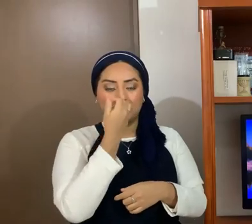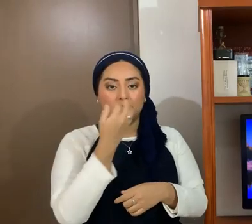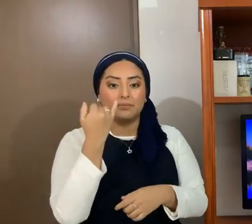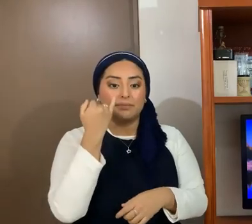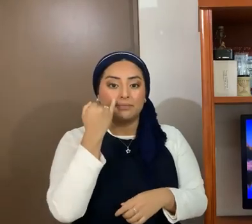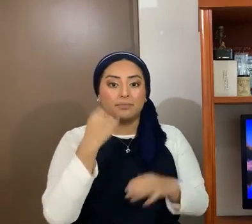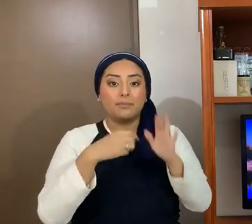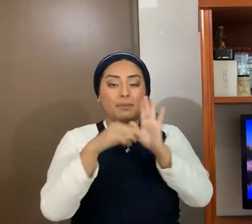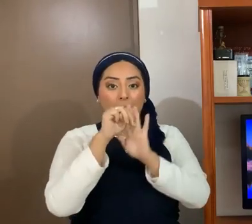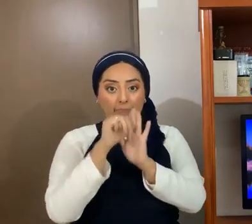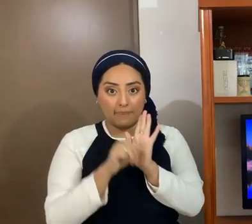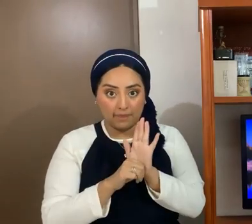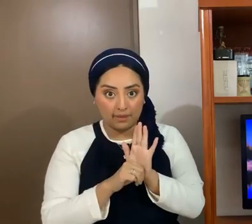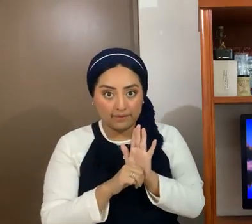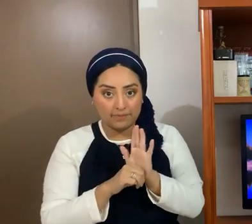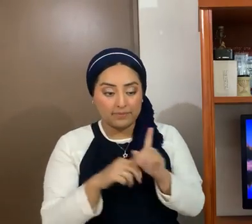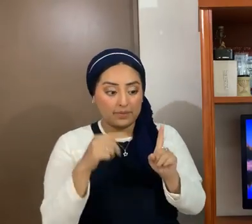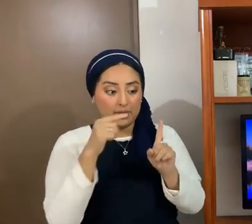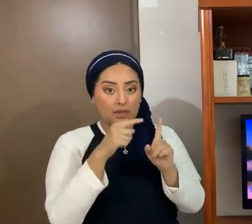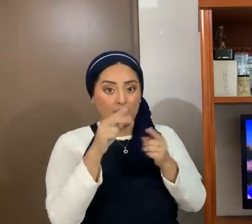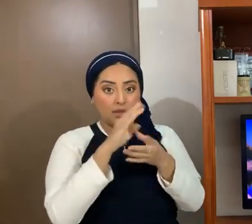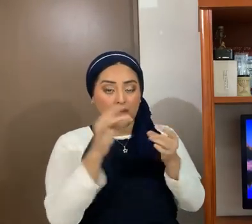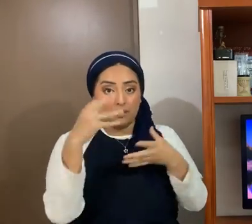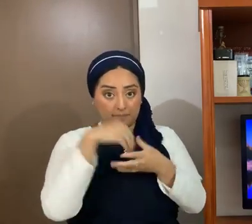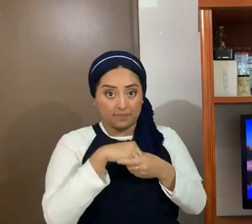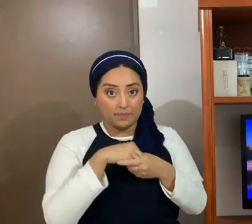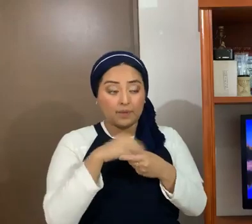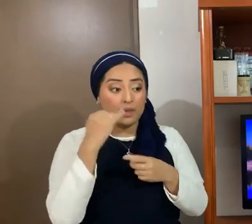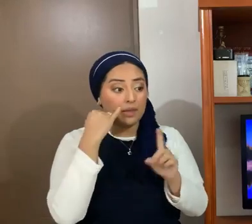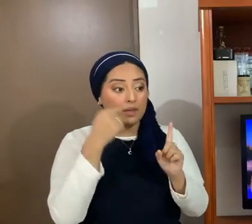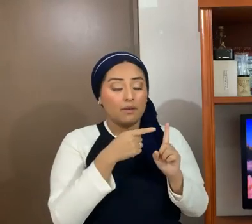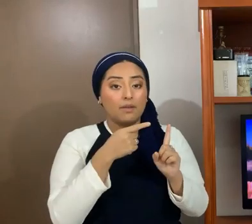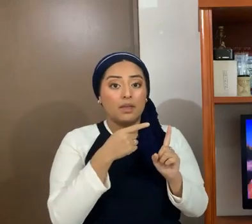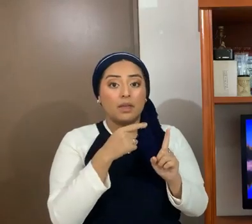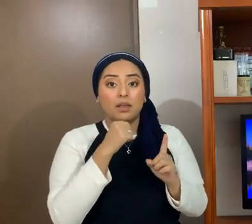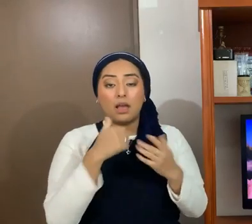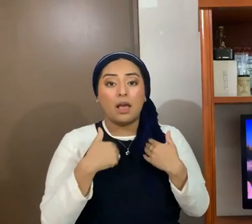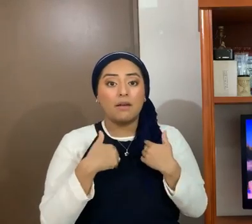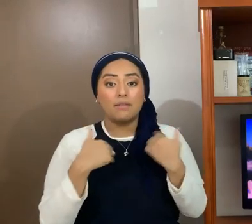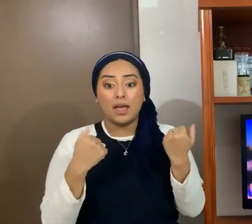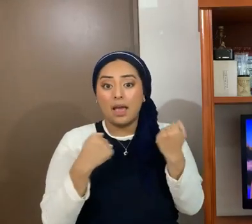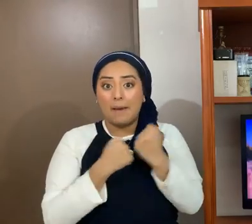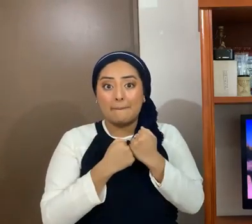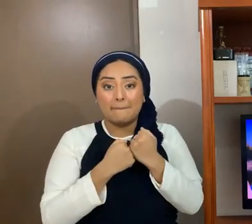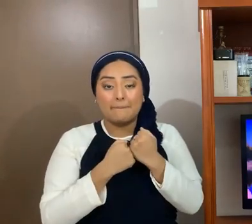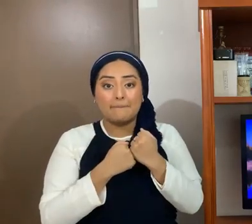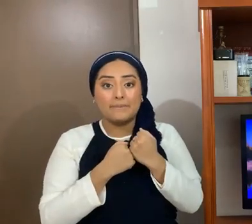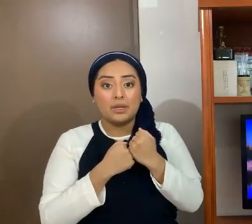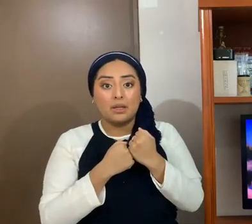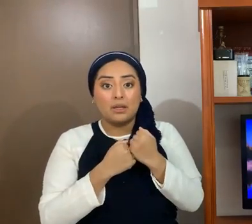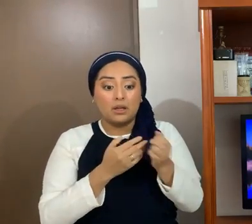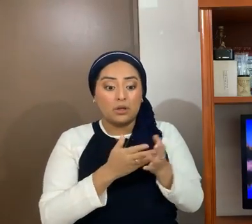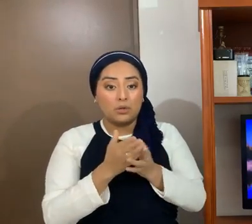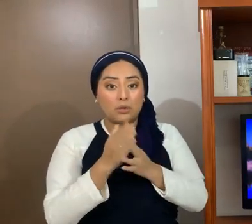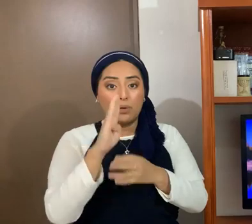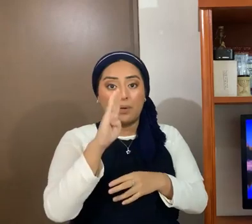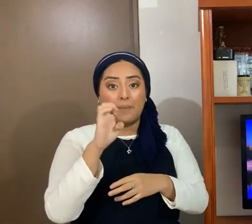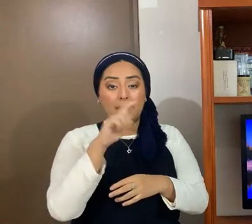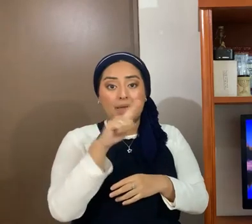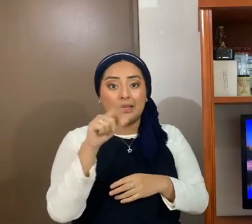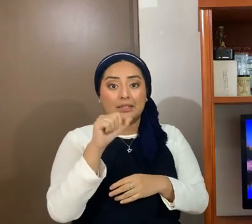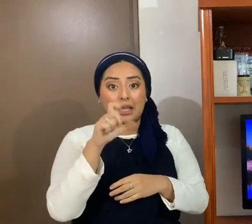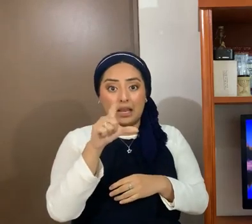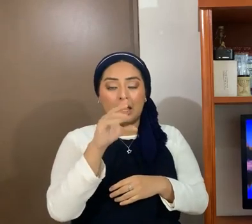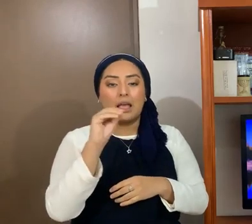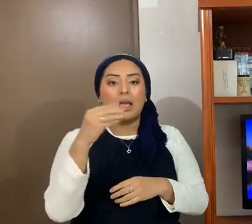Si Moisés, a pesar de ser el ungido de Yahweh, no hubiera contado con la bendición que le dio el Eterno a través de Bezalel y Aholiab, no se